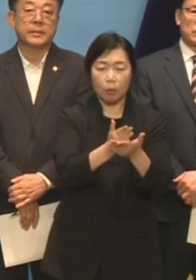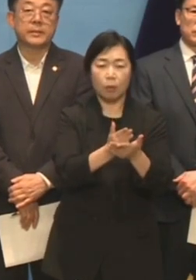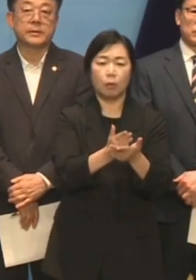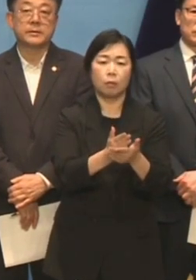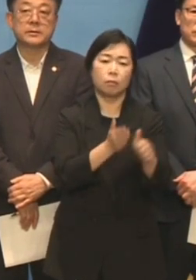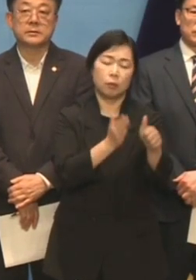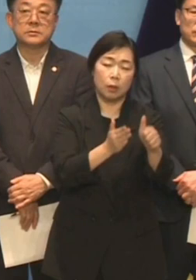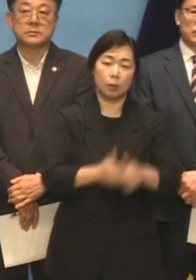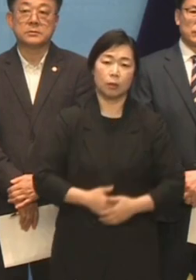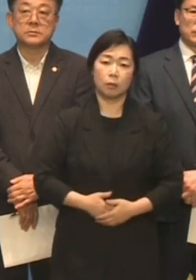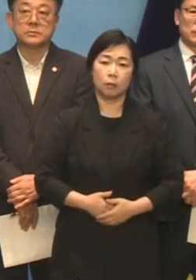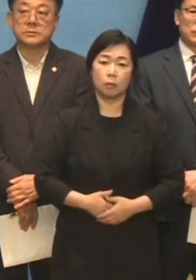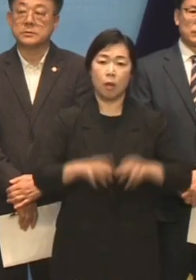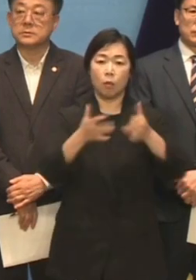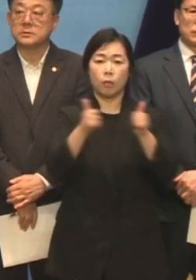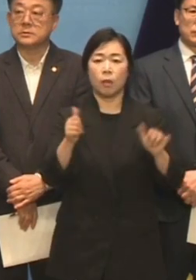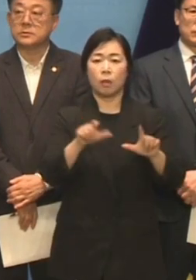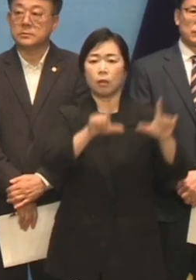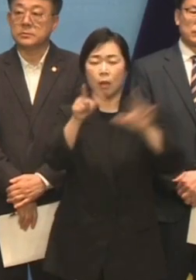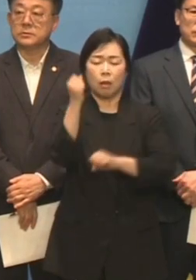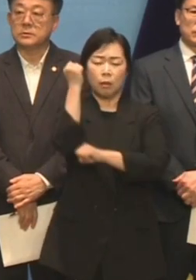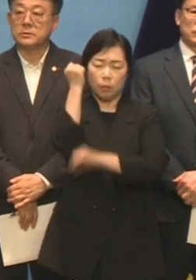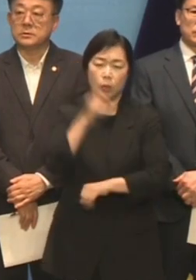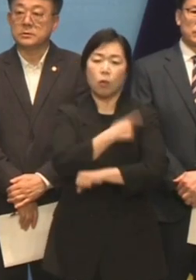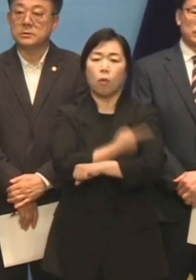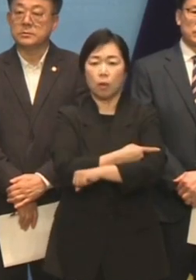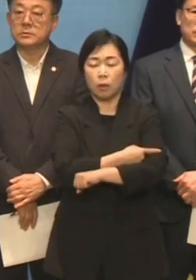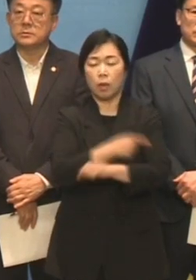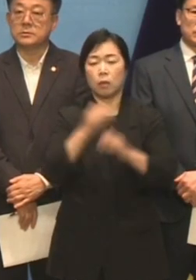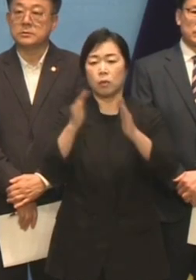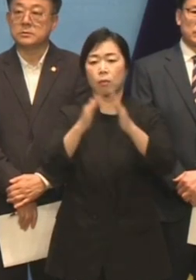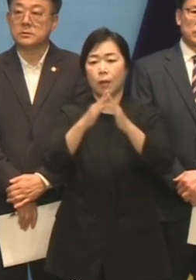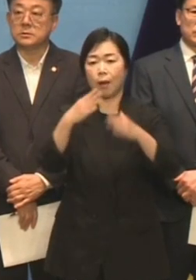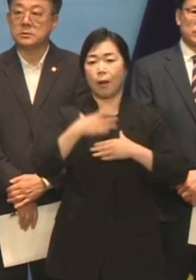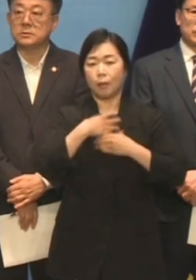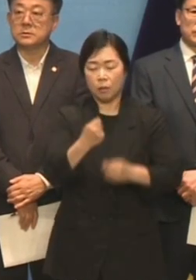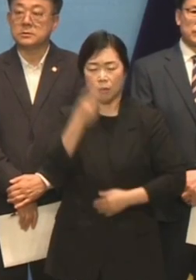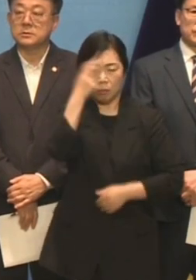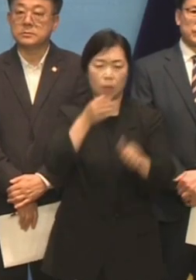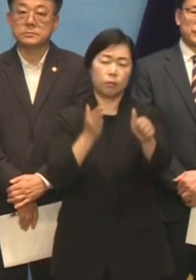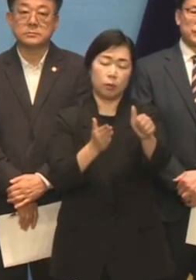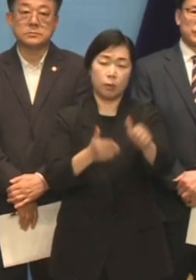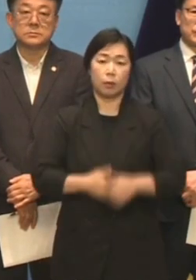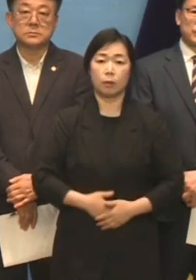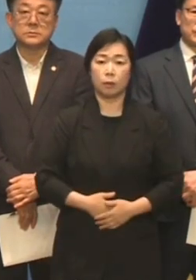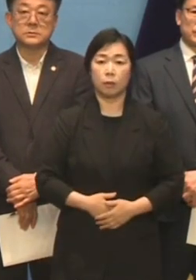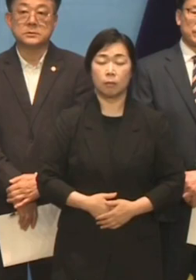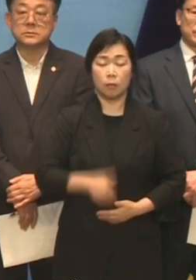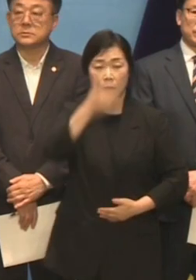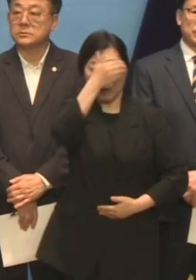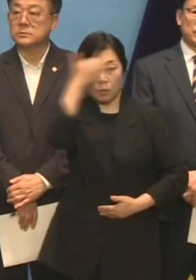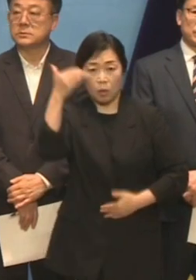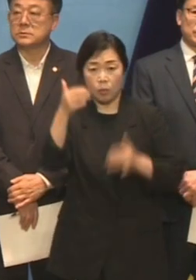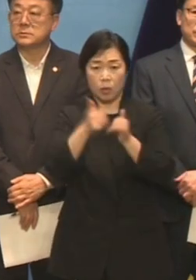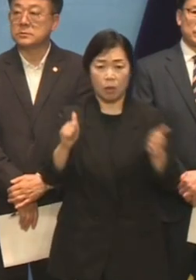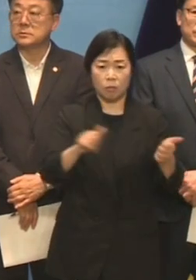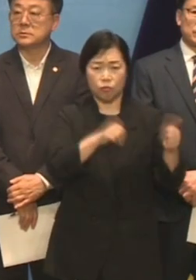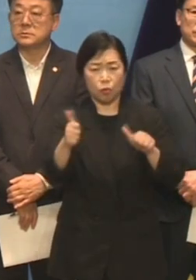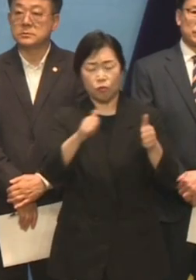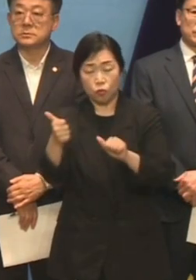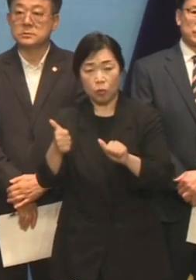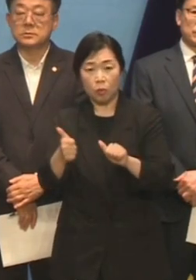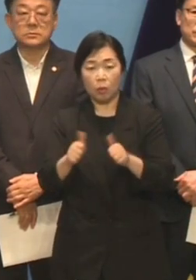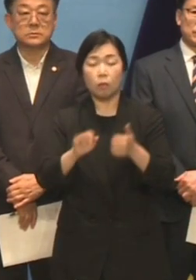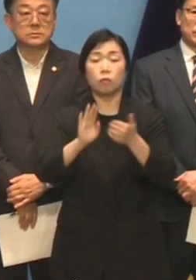국민들의 가장 기본 권리인 주거 안정, 거주 안정부터 챙겨주세요. 젊은 사람들 다 죽어나가고 무슨 애를